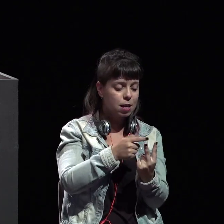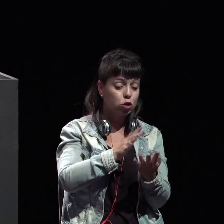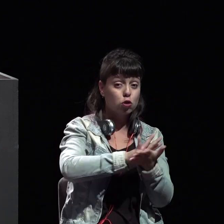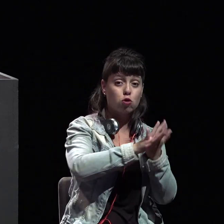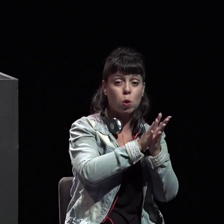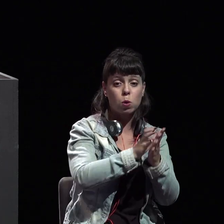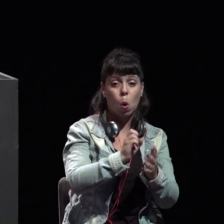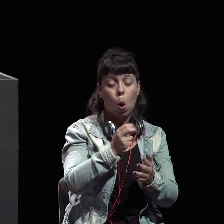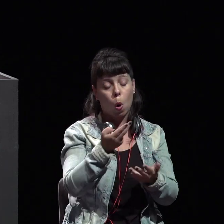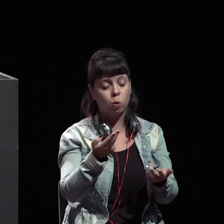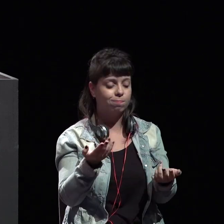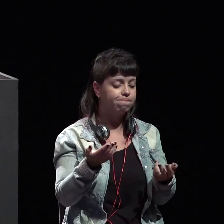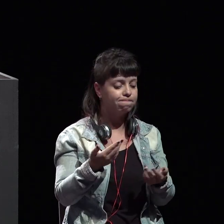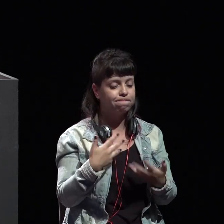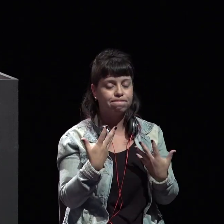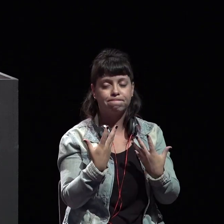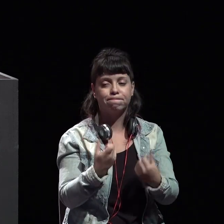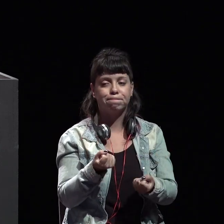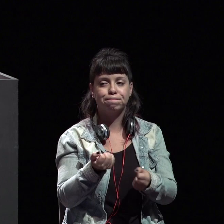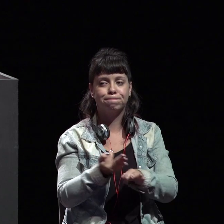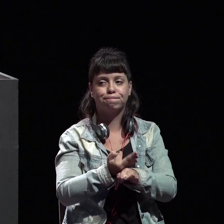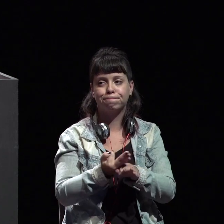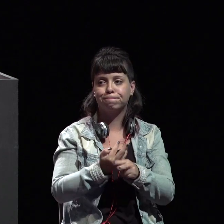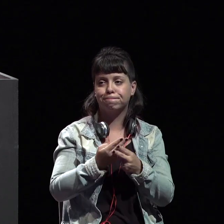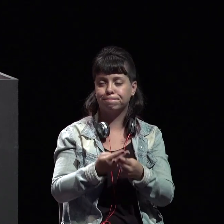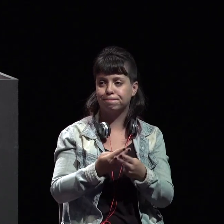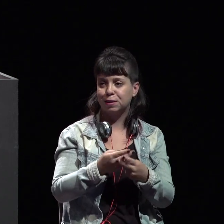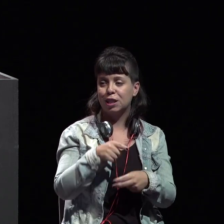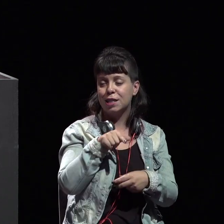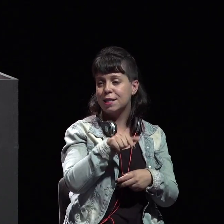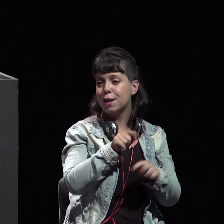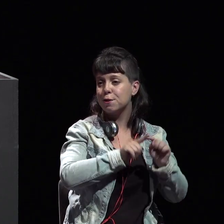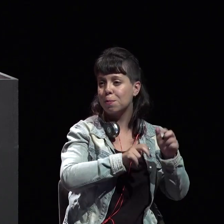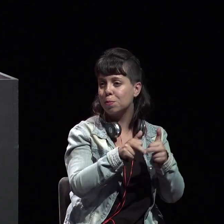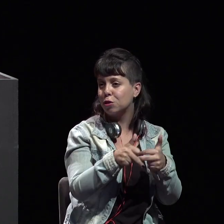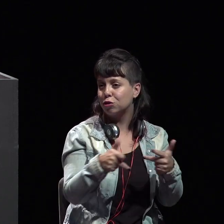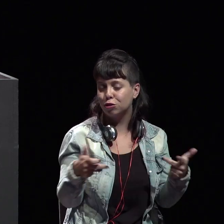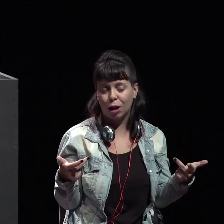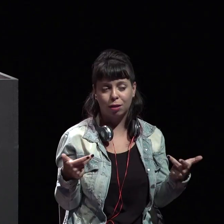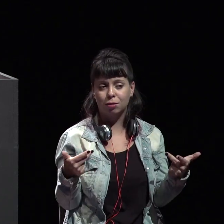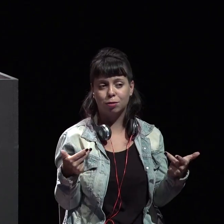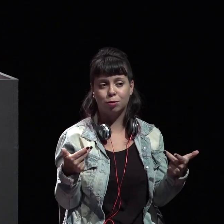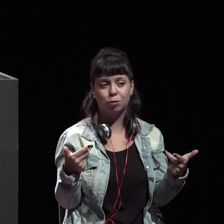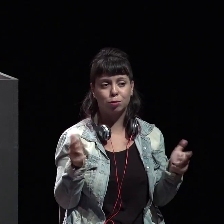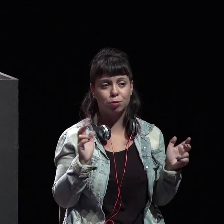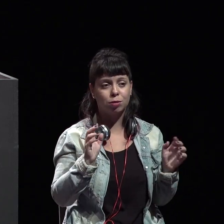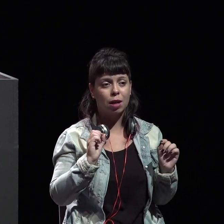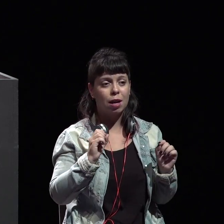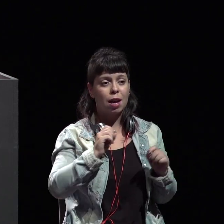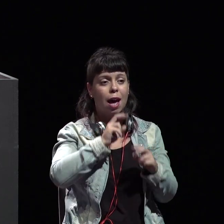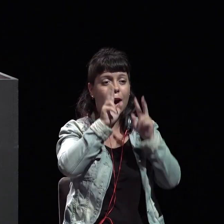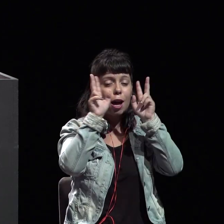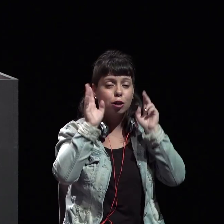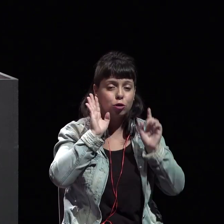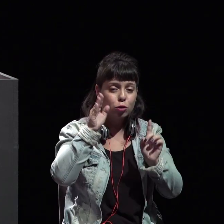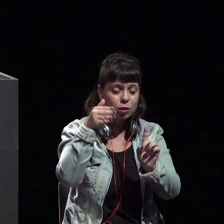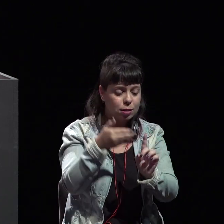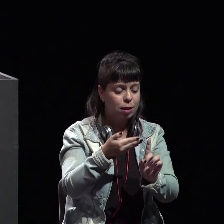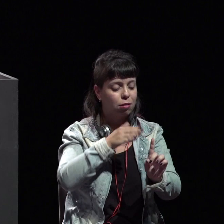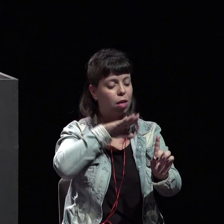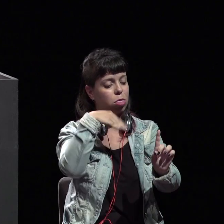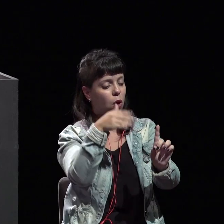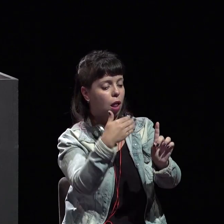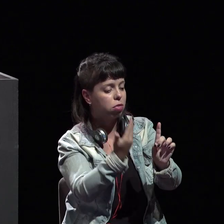tolerados. Cabem aí, portanto, objetos recalcitrantes, classificados através de noções etnocêntricas, como a idolatria e o fetichismo,